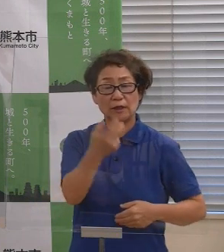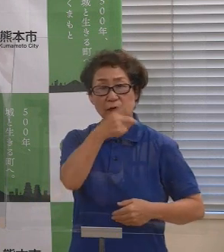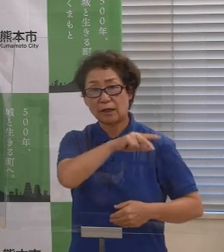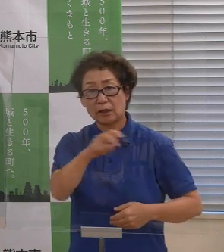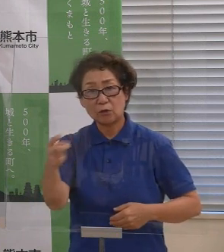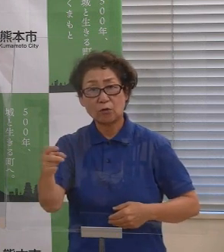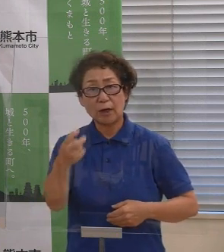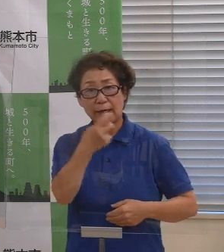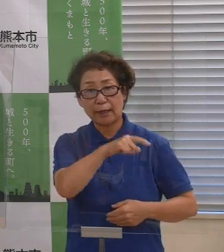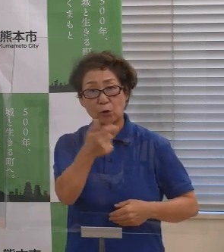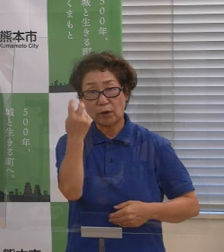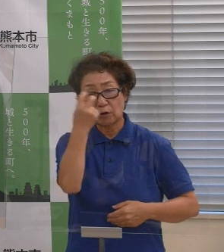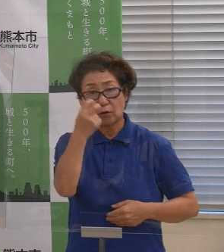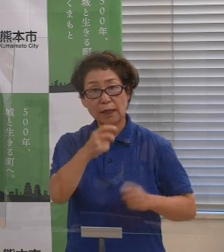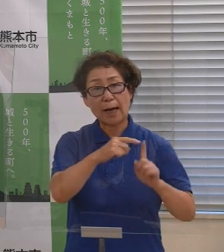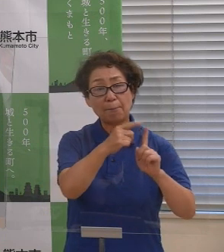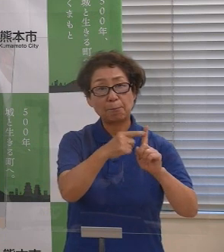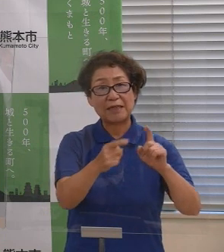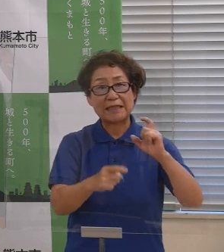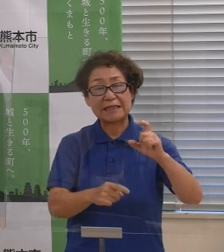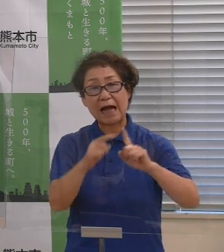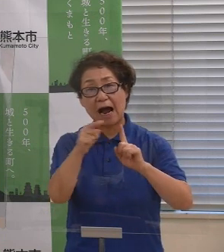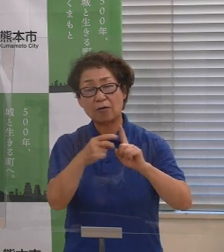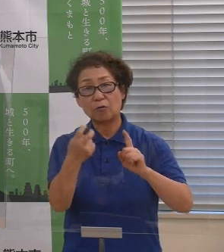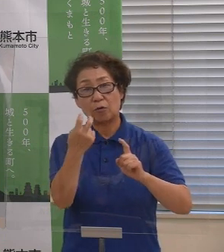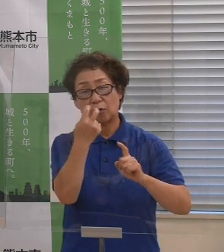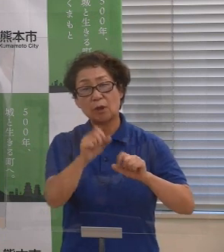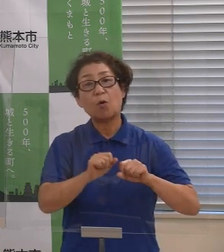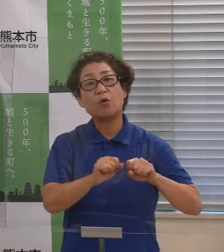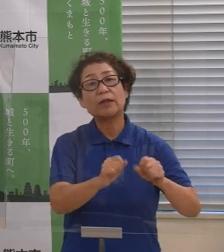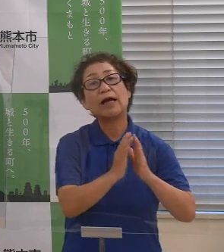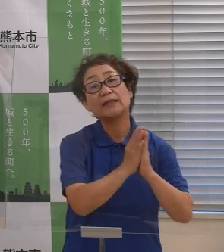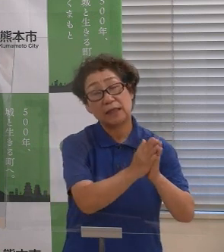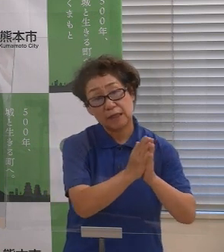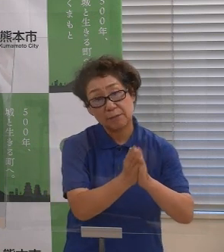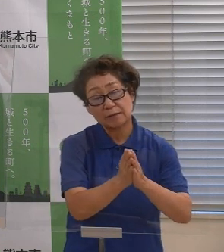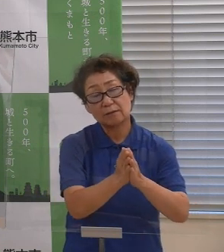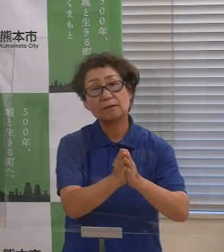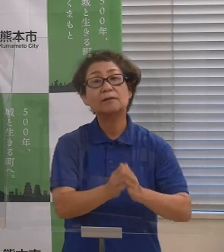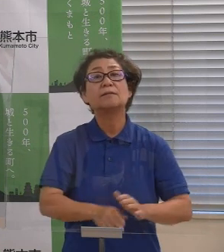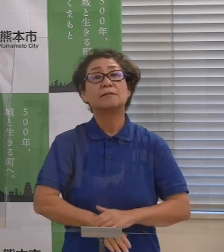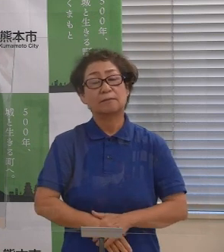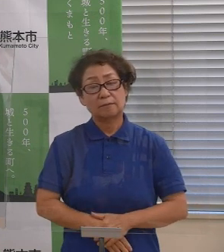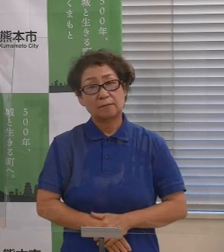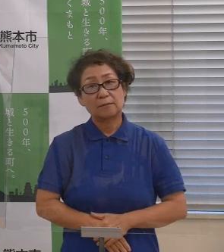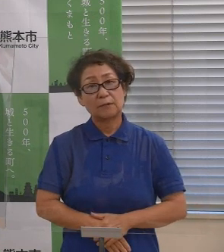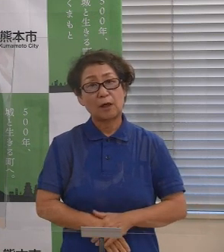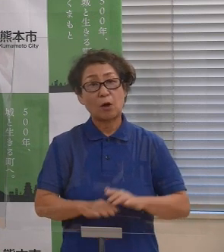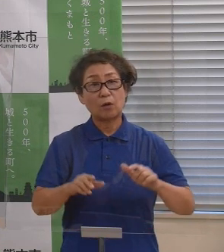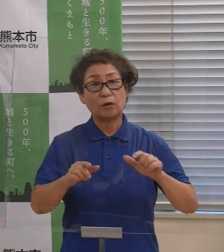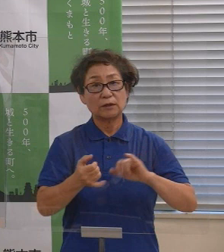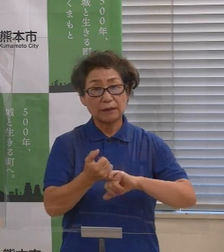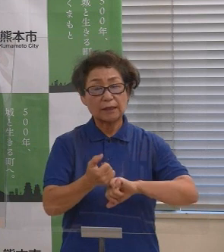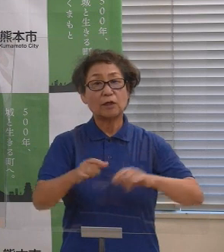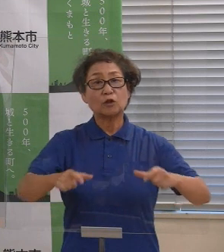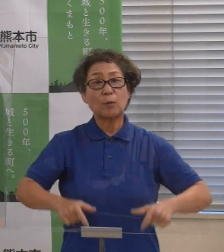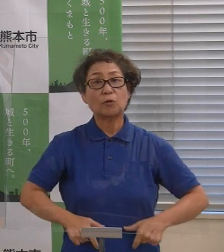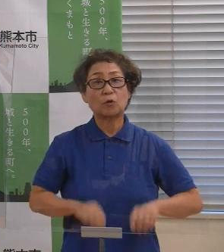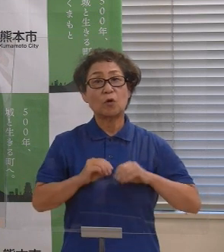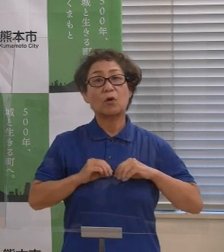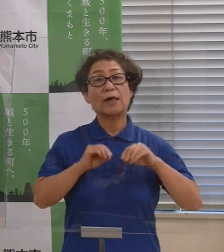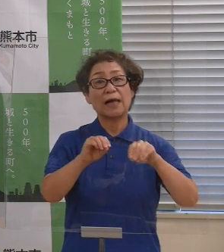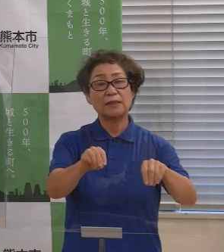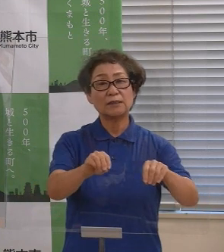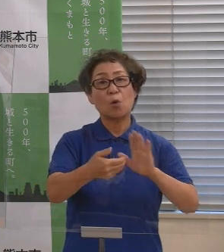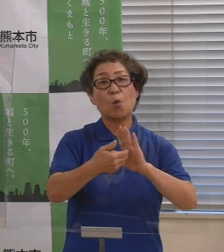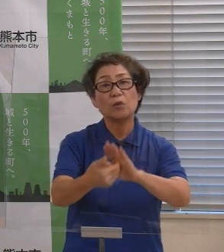査と、それから PCR 検査の受診をお願いしていきますので、まあ、ぜひ、この熊本のですね、感染を抑